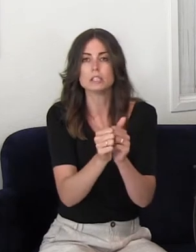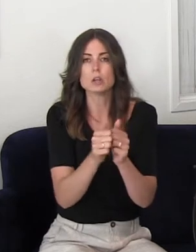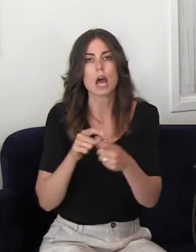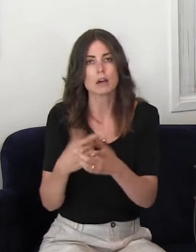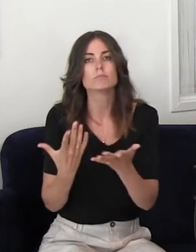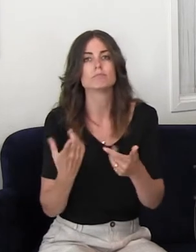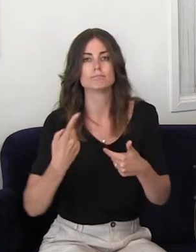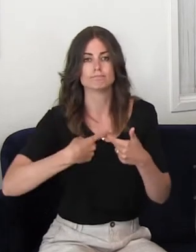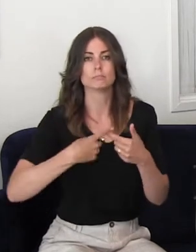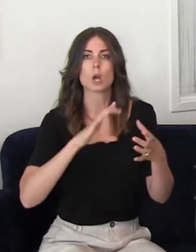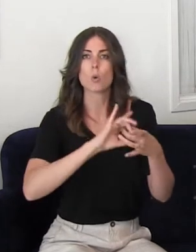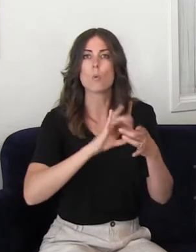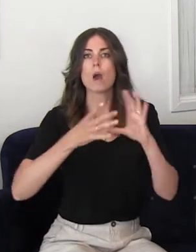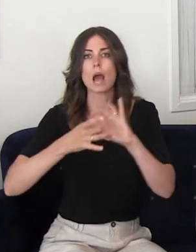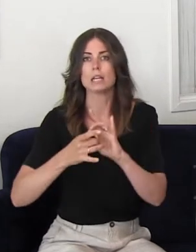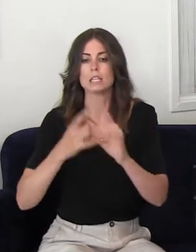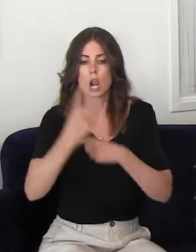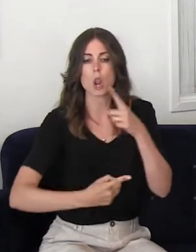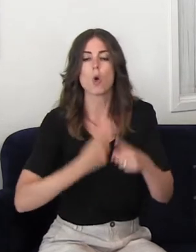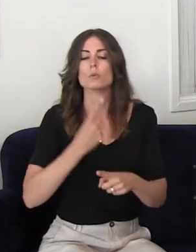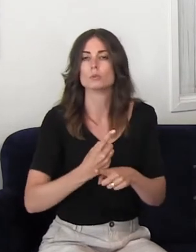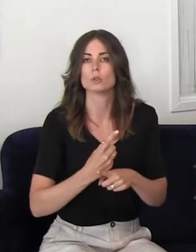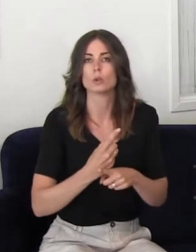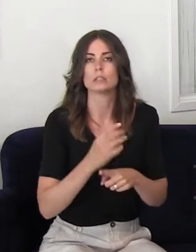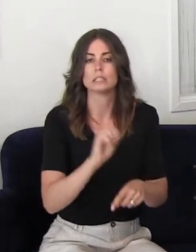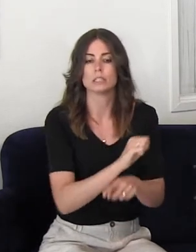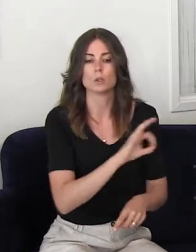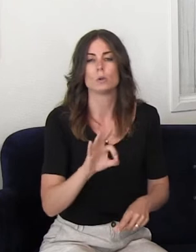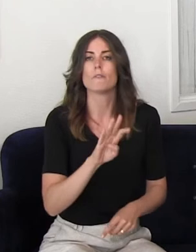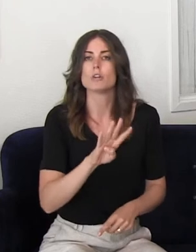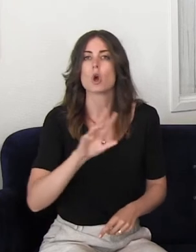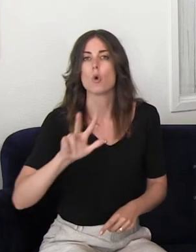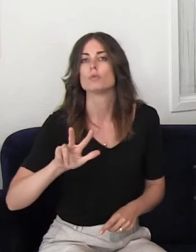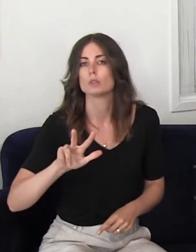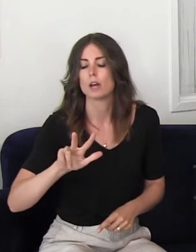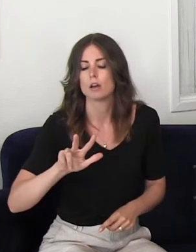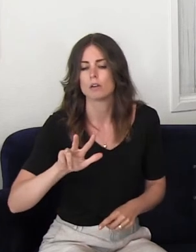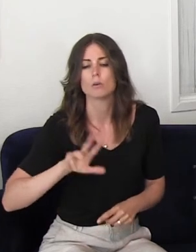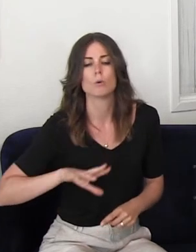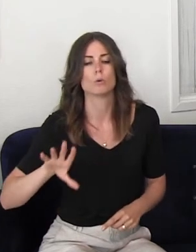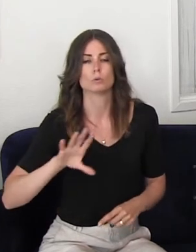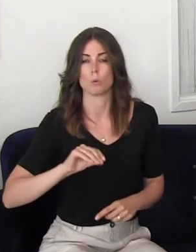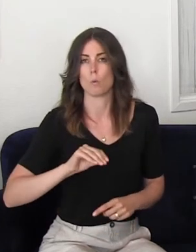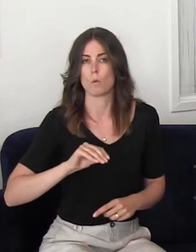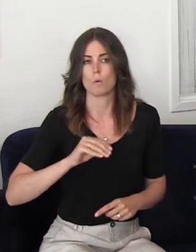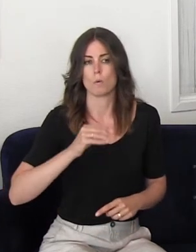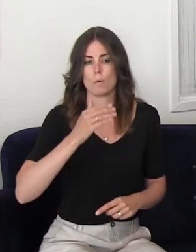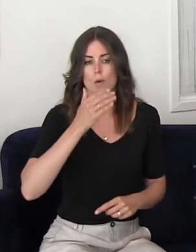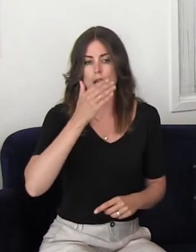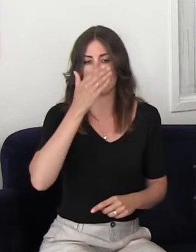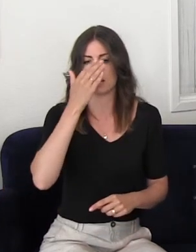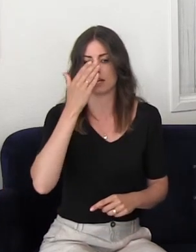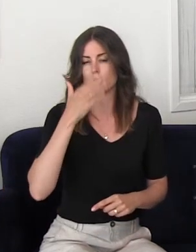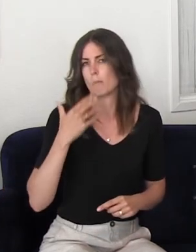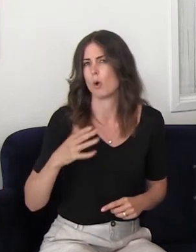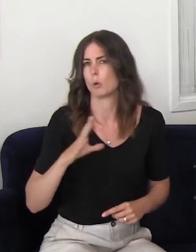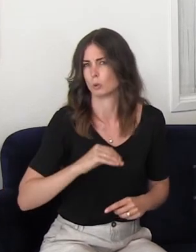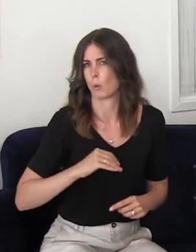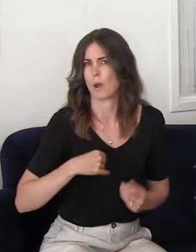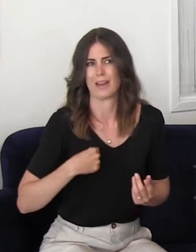olympiska spelen i London 1948. De gick på sommaren där, och när vi har publik framför oss så brukar jag